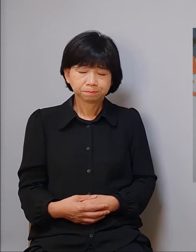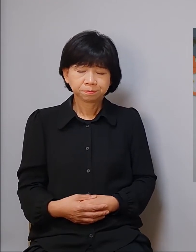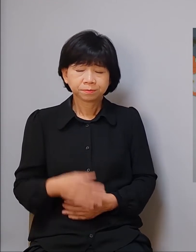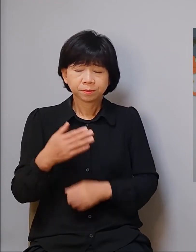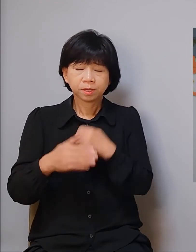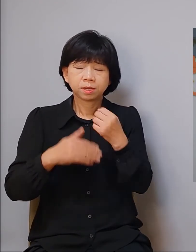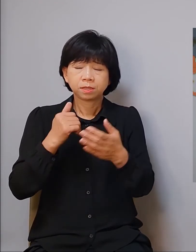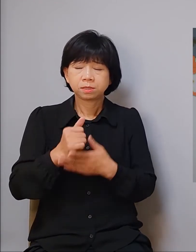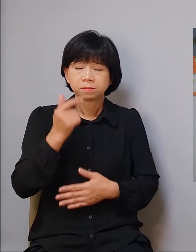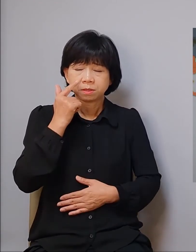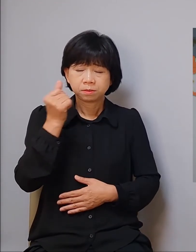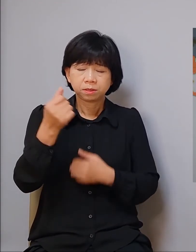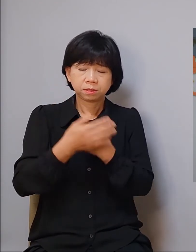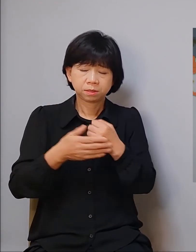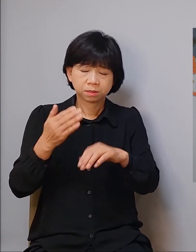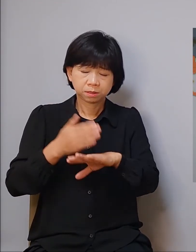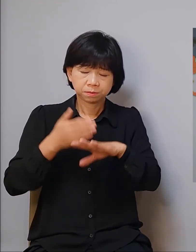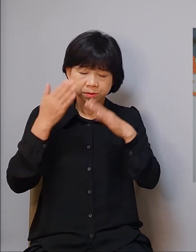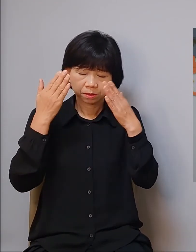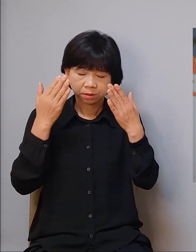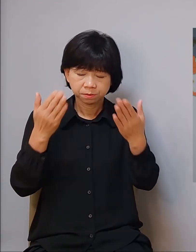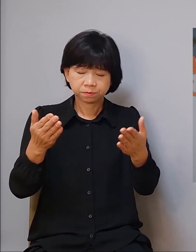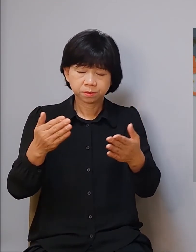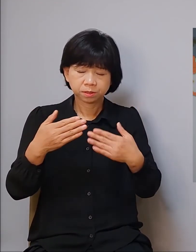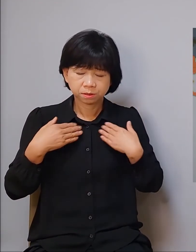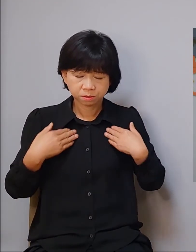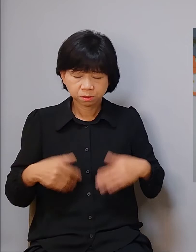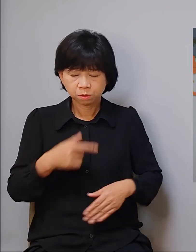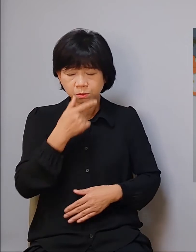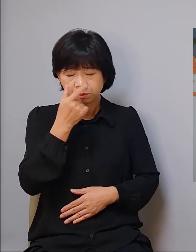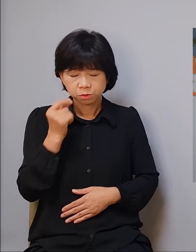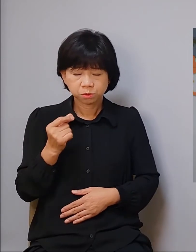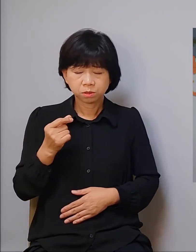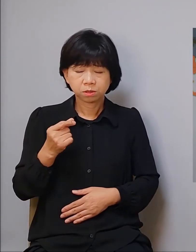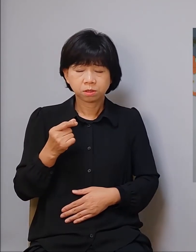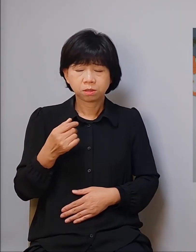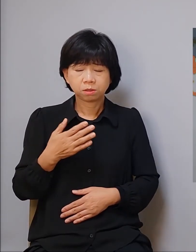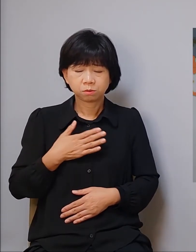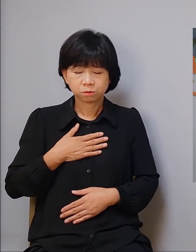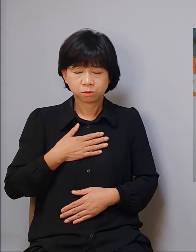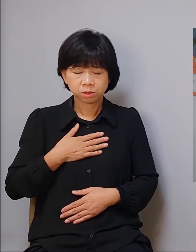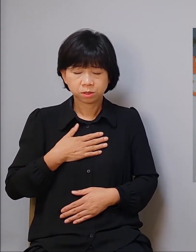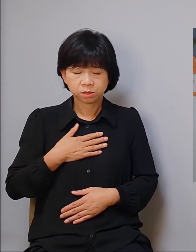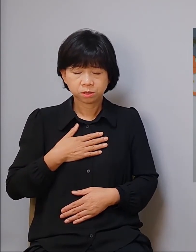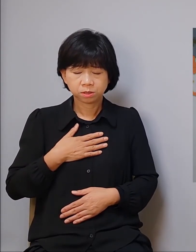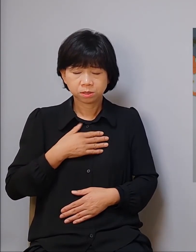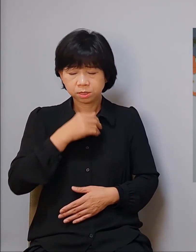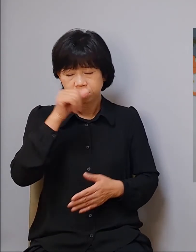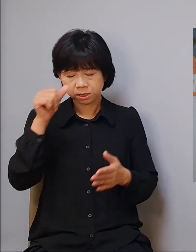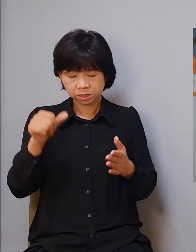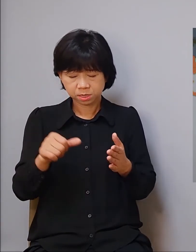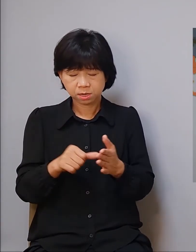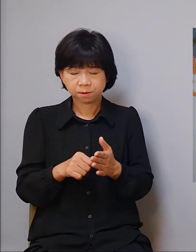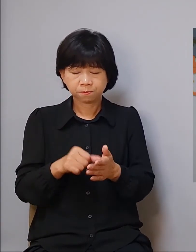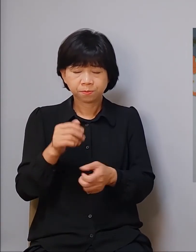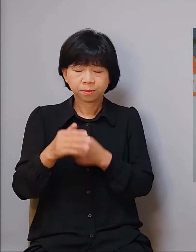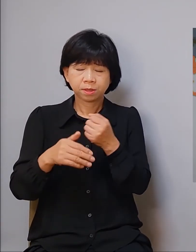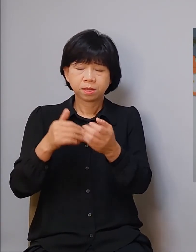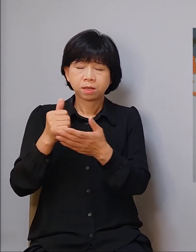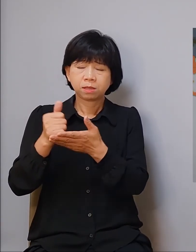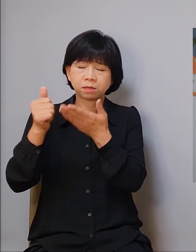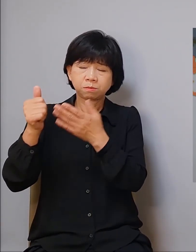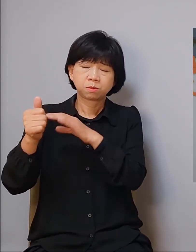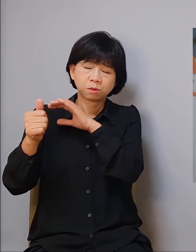하나님 아버지, 은혜를 감사합니다. 연약하고 부족한 나약한 우리의 인생들, 그래서 하나님께